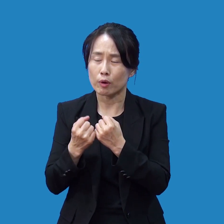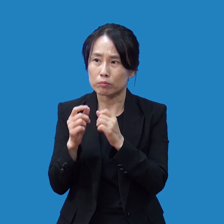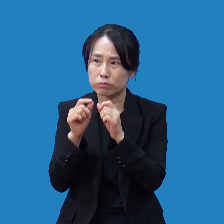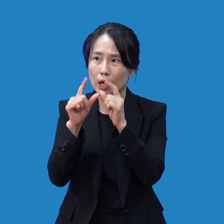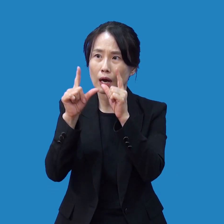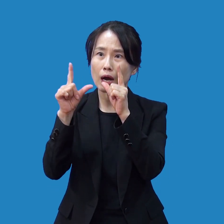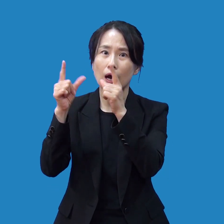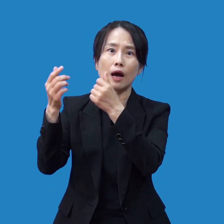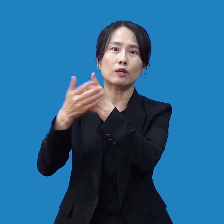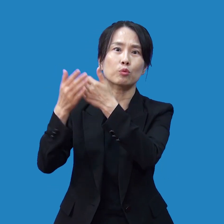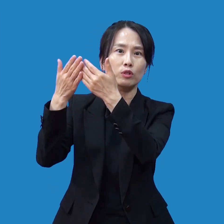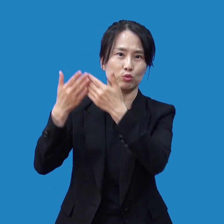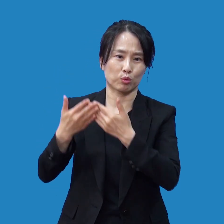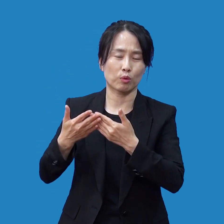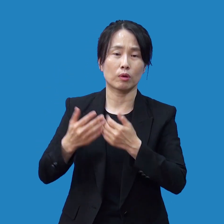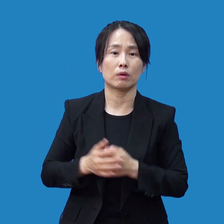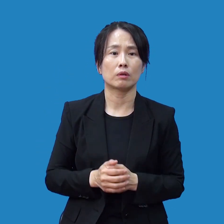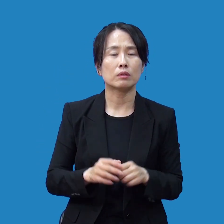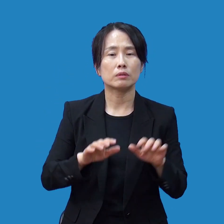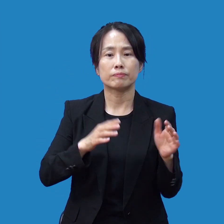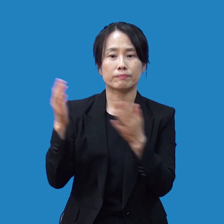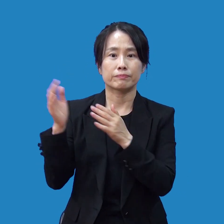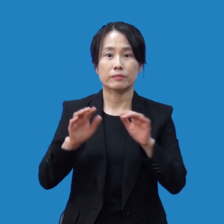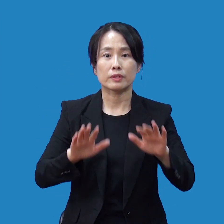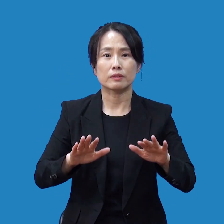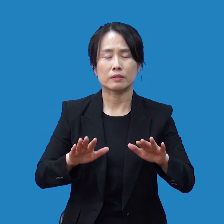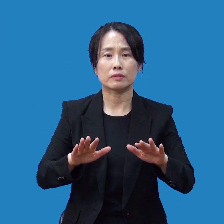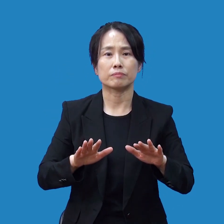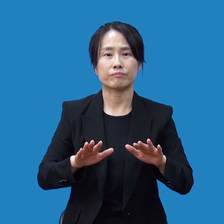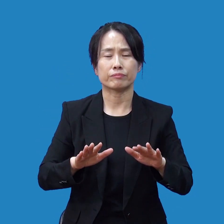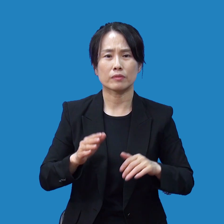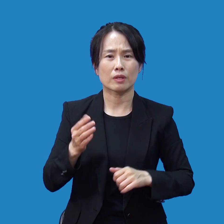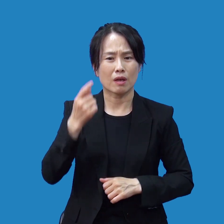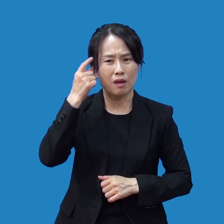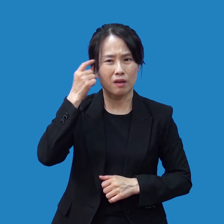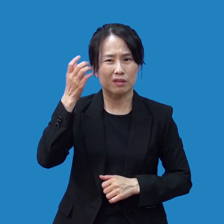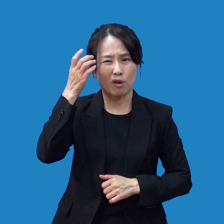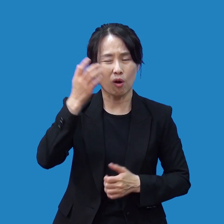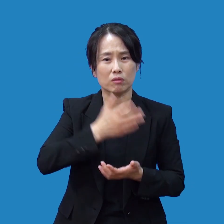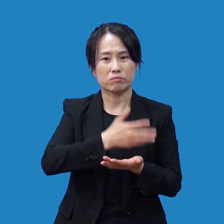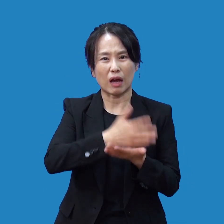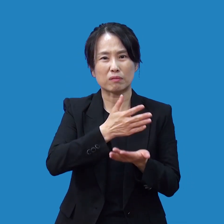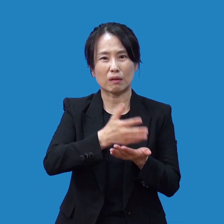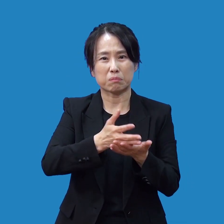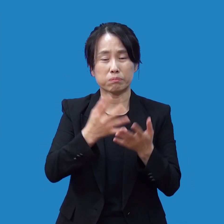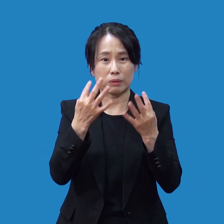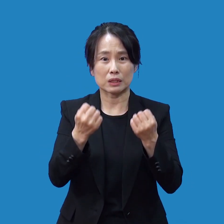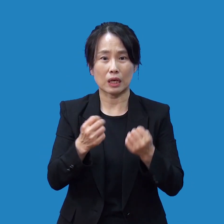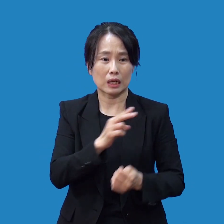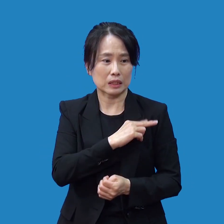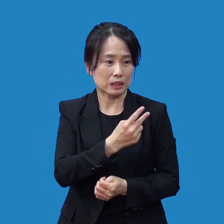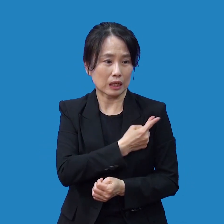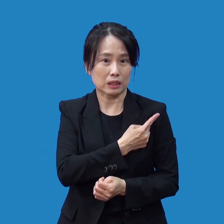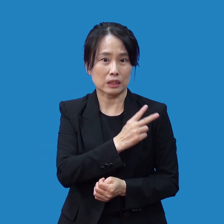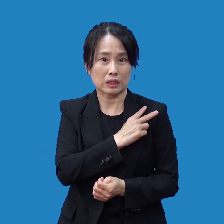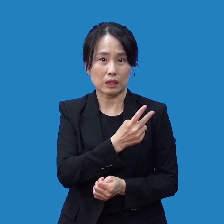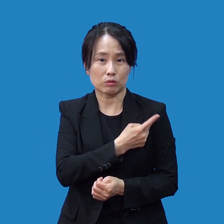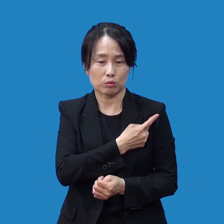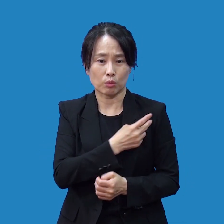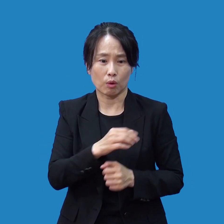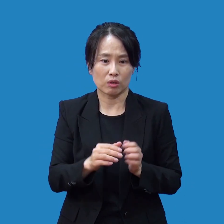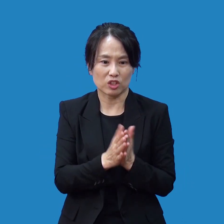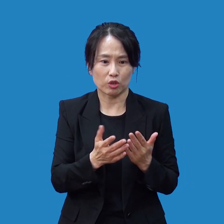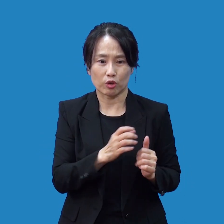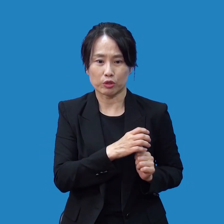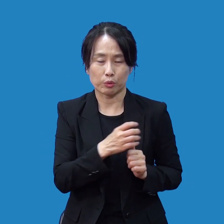오늘날에 온갖 영들이 다 활동하는 시대를 저희가 살아가고 있습니다. 그래서 이단들도 열심히 성경을